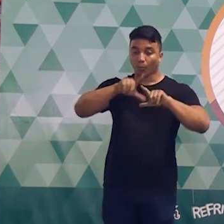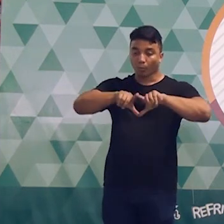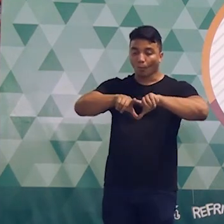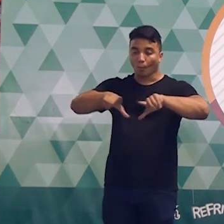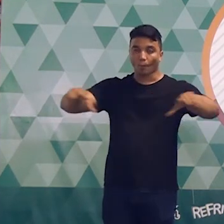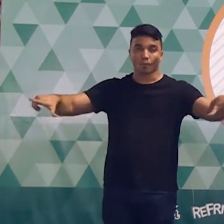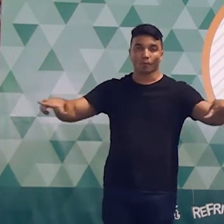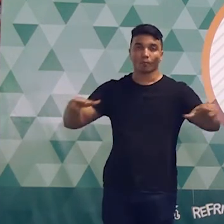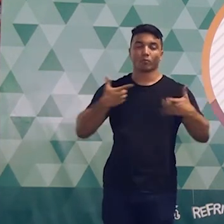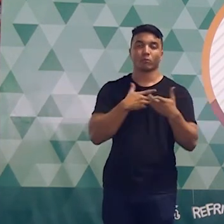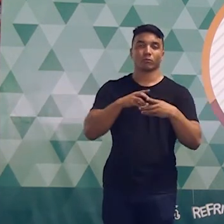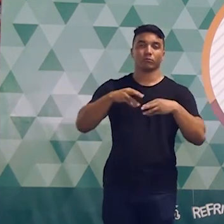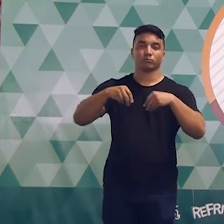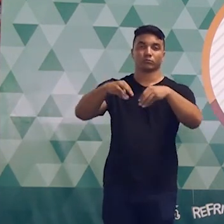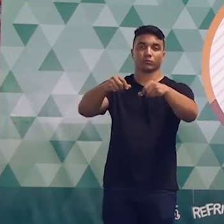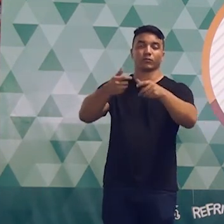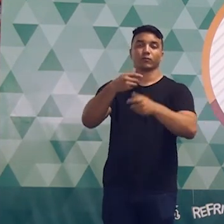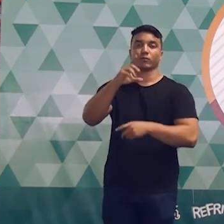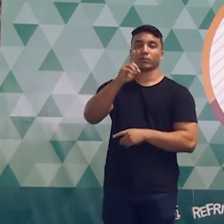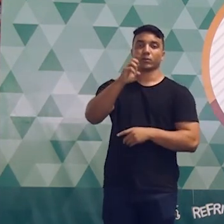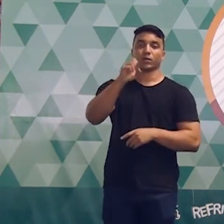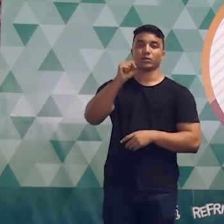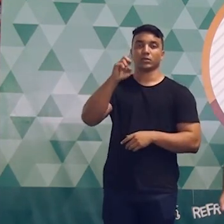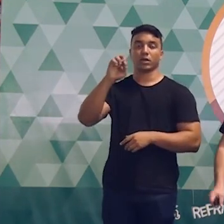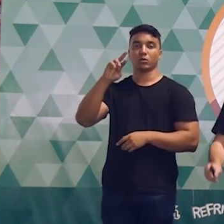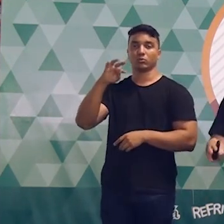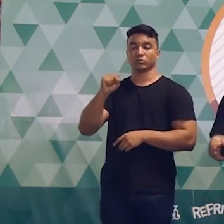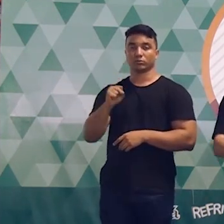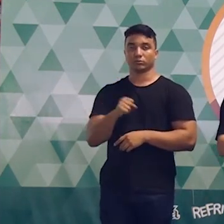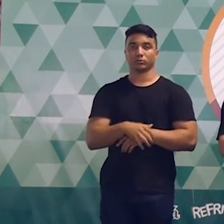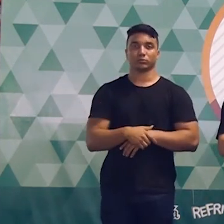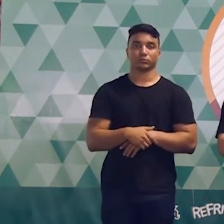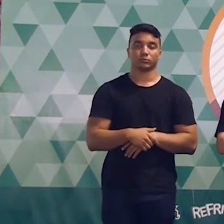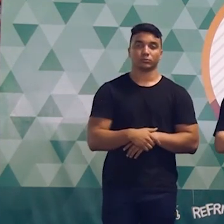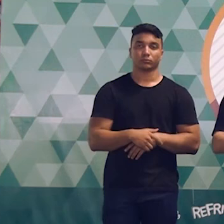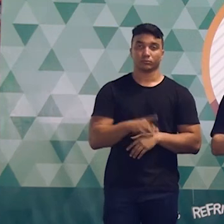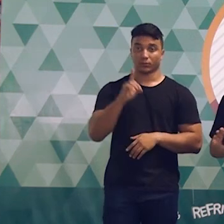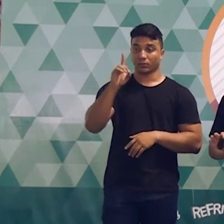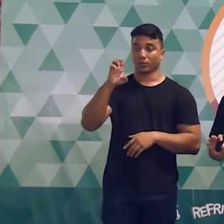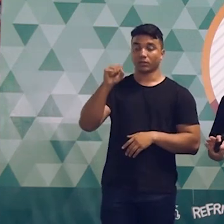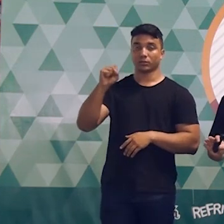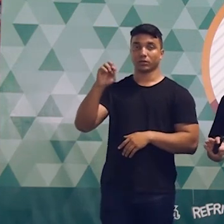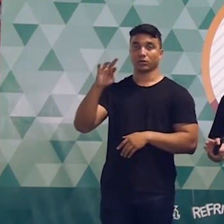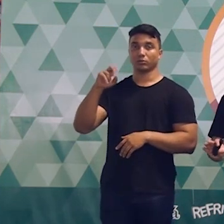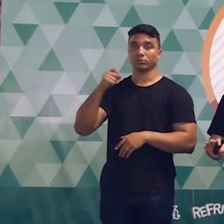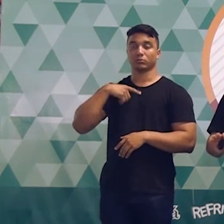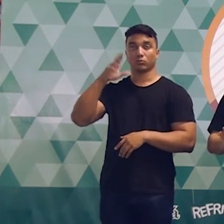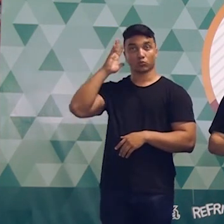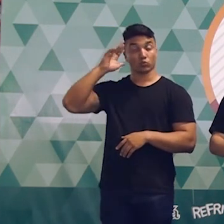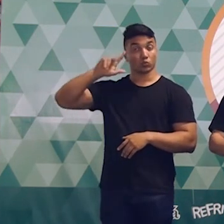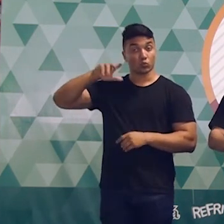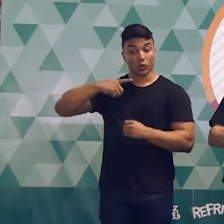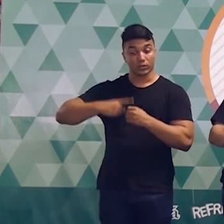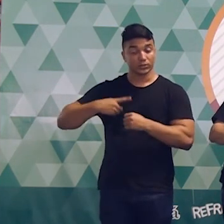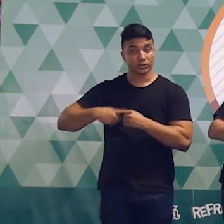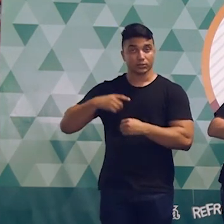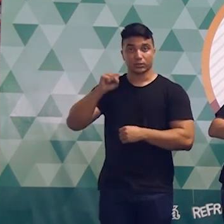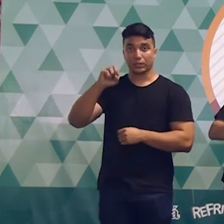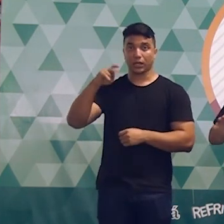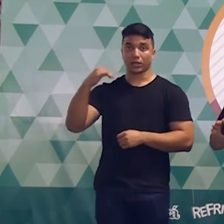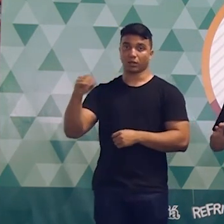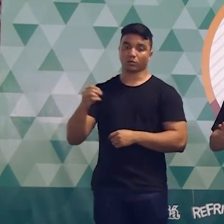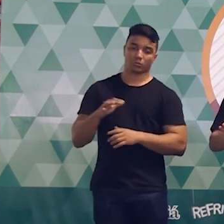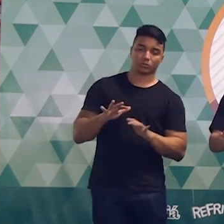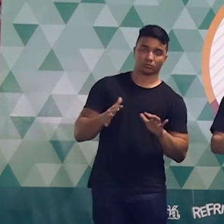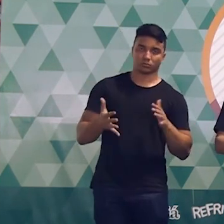desertos. São desfavoráveis, certo? E, por favor, estou falando deserto, hein? Não vamos pensar no sertão ainda. O sertão está entre